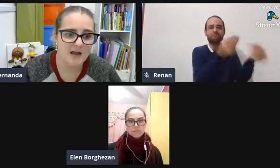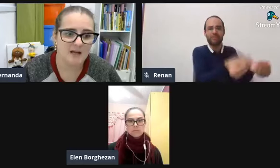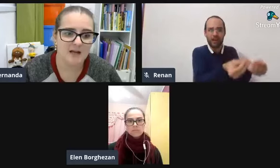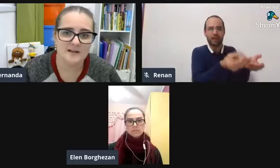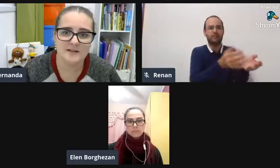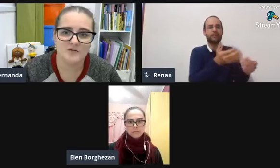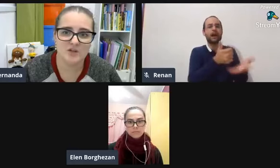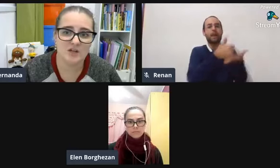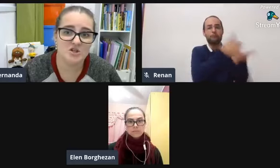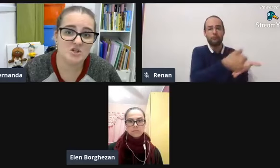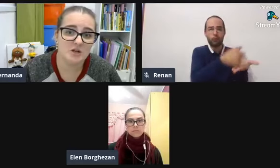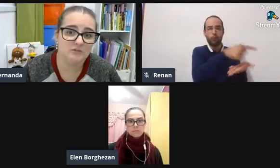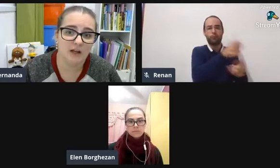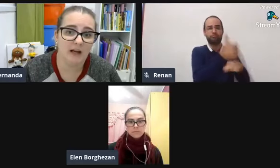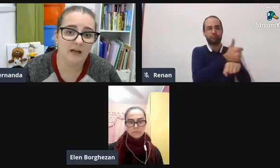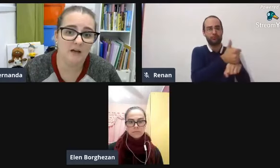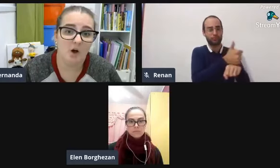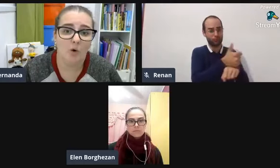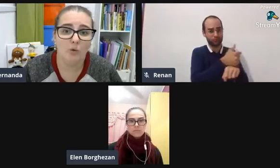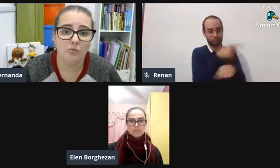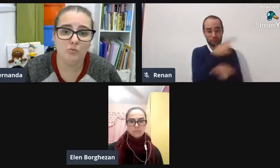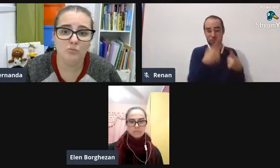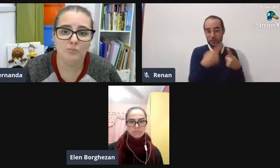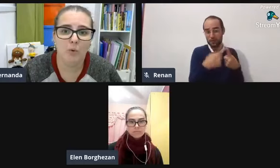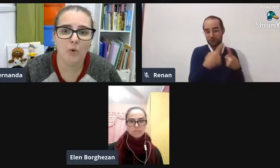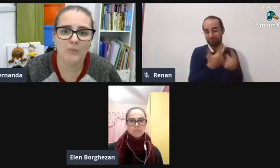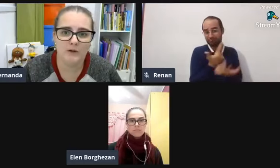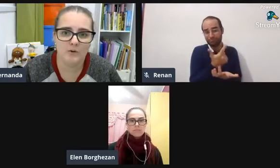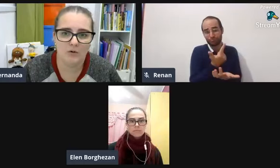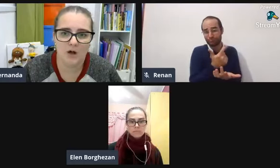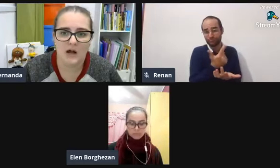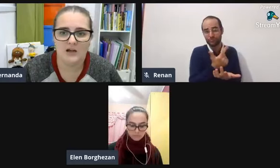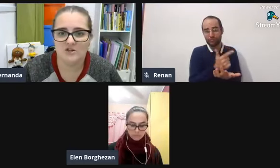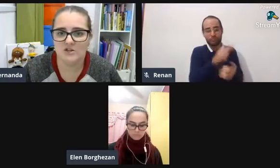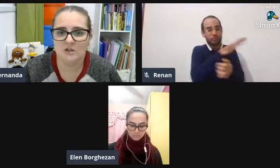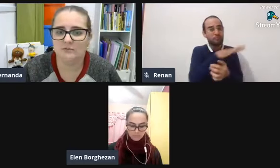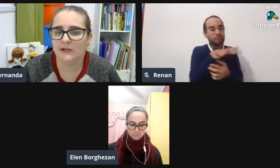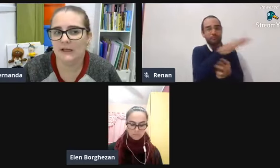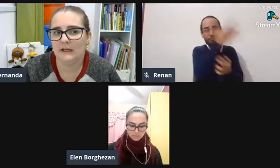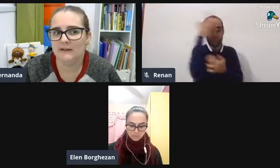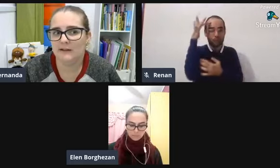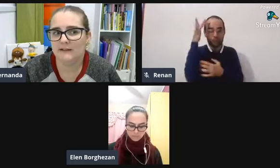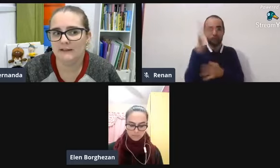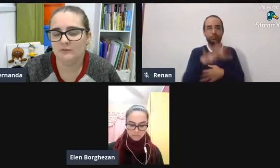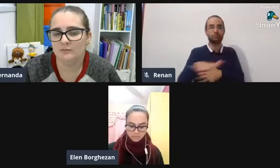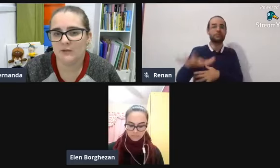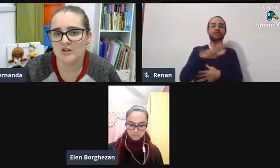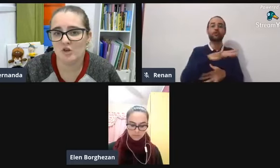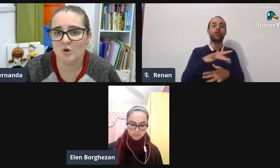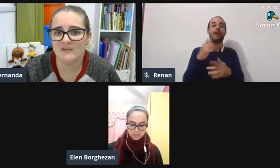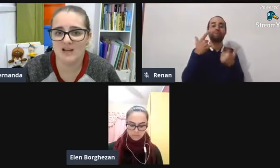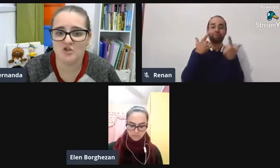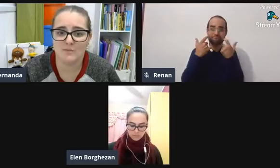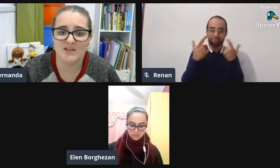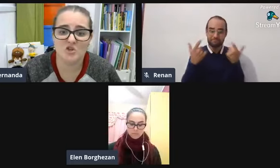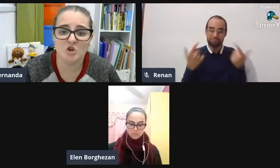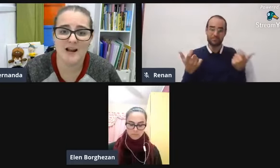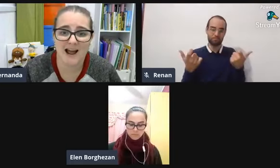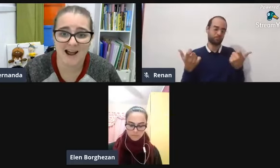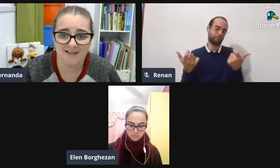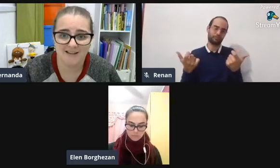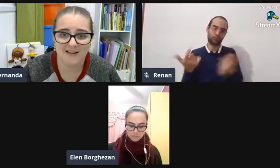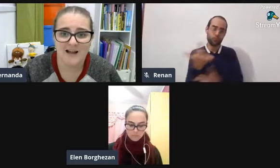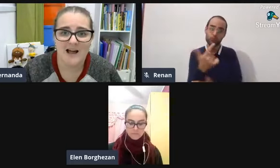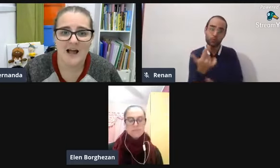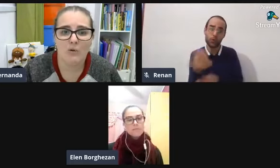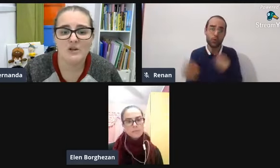profissionais, em razão de que a gente não tem um público, a gente não tem, a gente não consegue